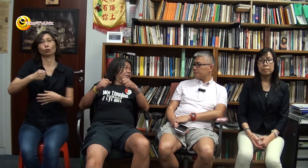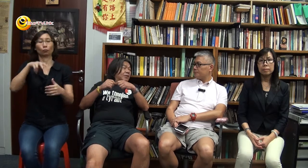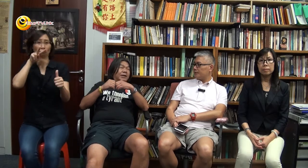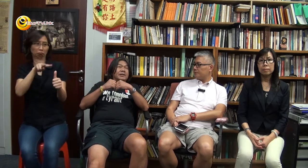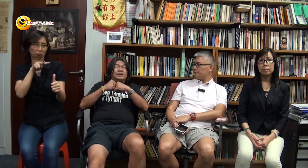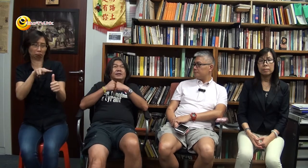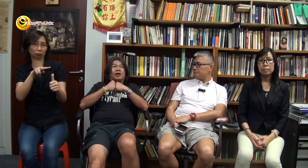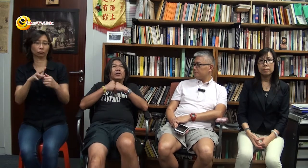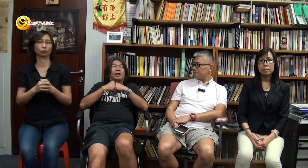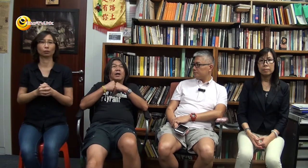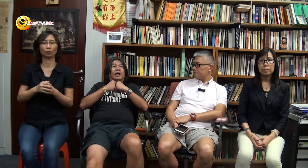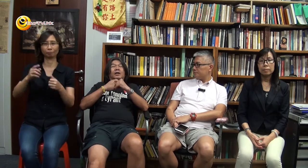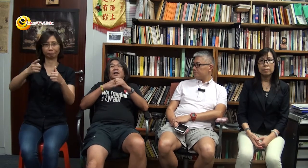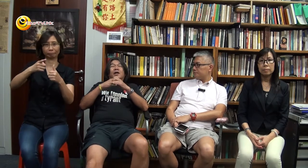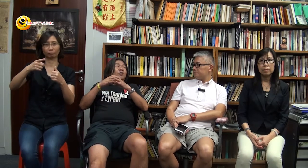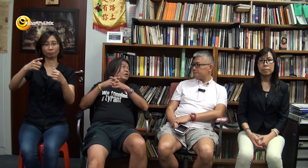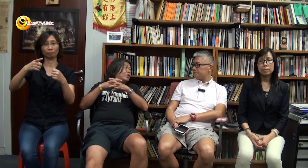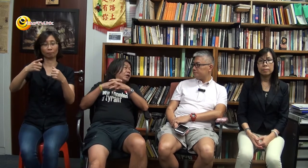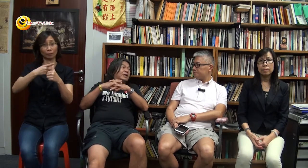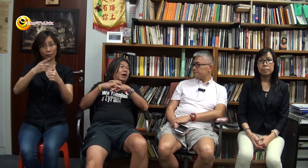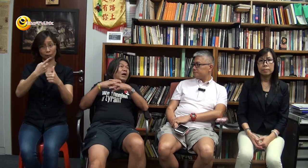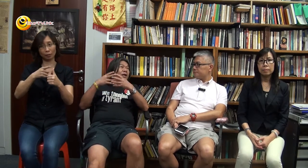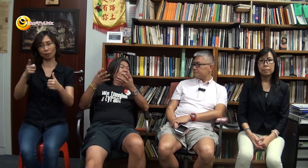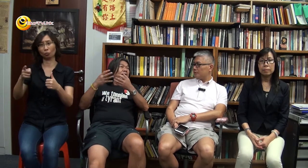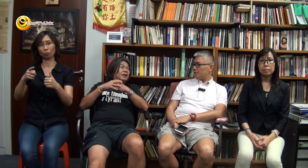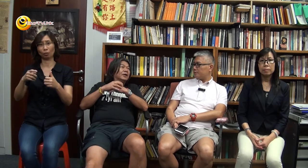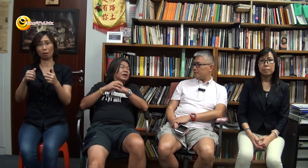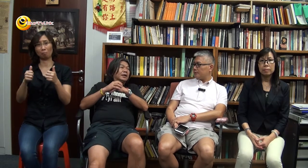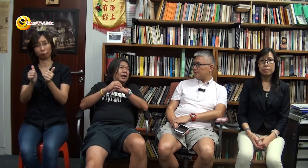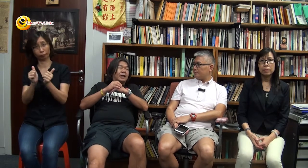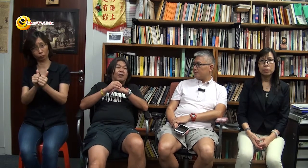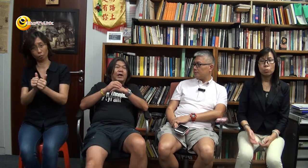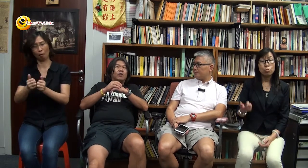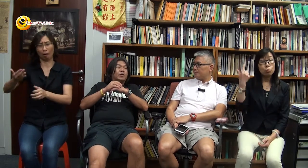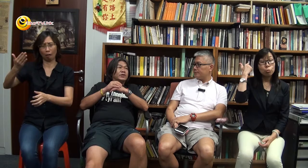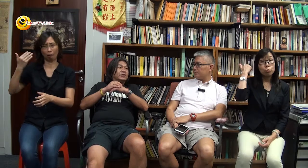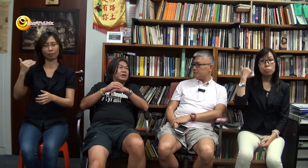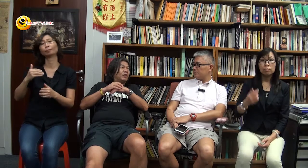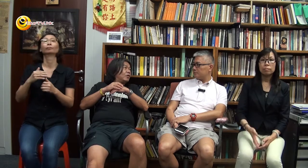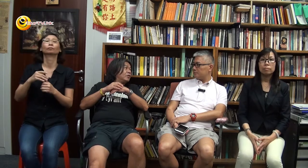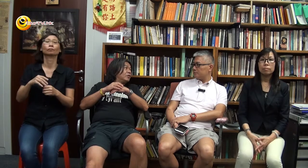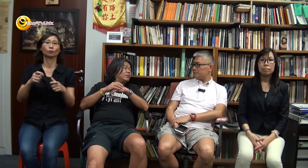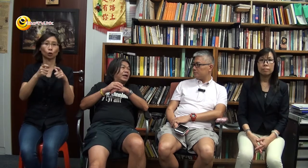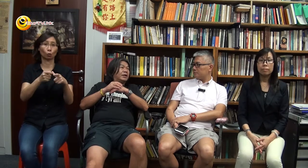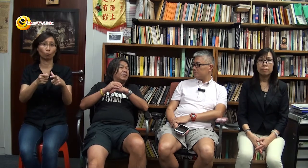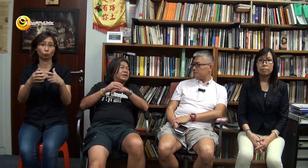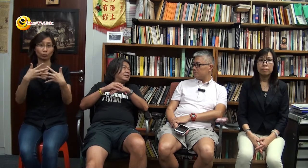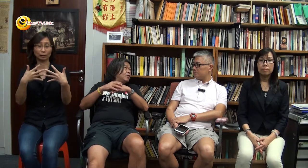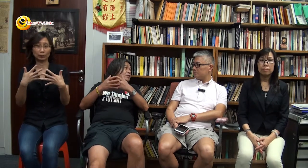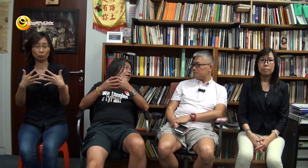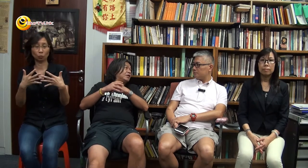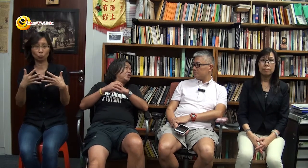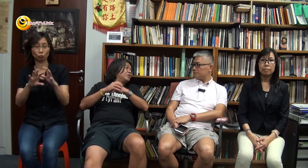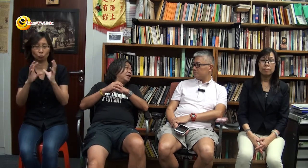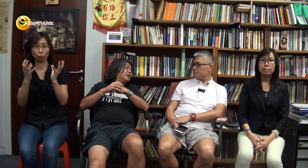去干涉噶嘛？第一次指責佢就係話，因為佢老友嗰陣嘢又係 好耐之前啦， 又 係 公務員事務局或者民政